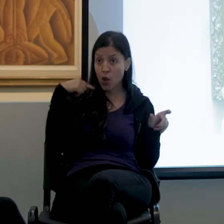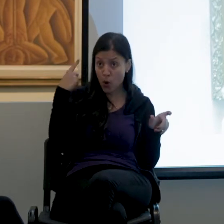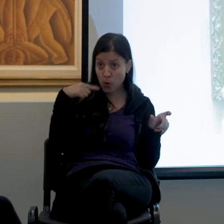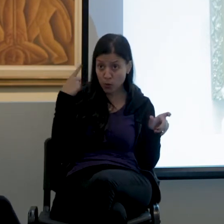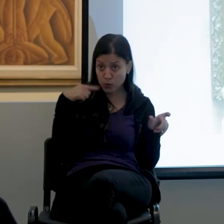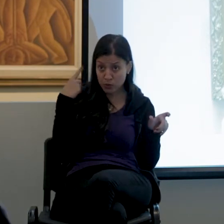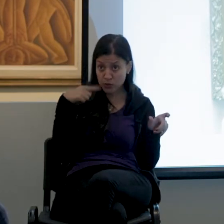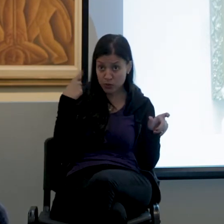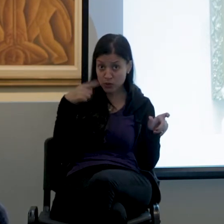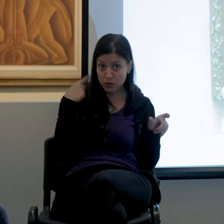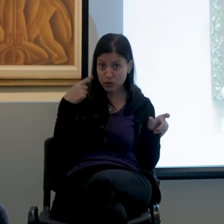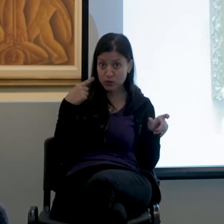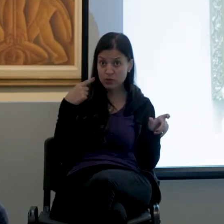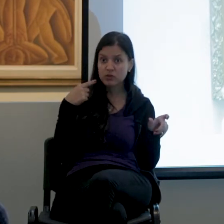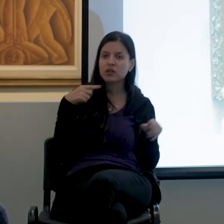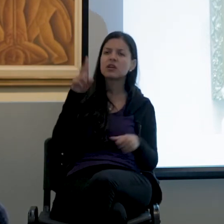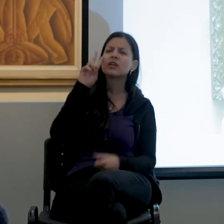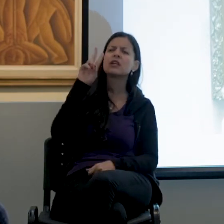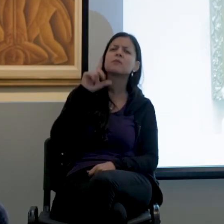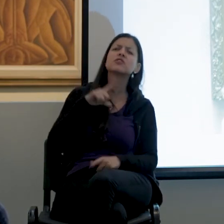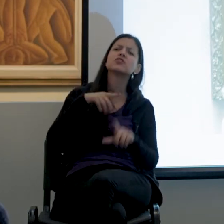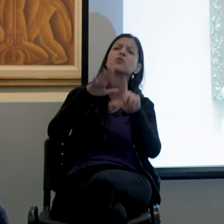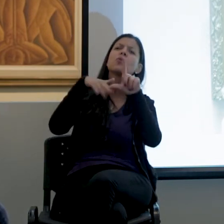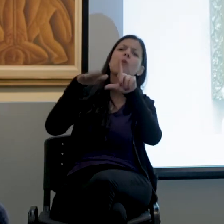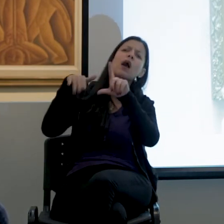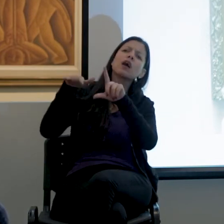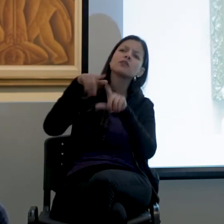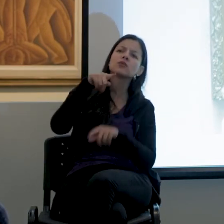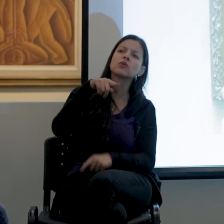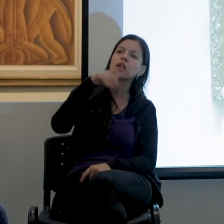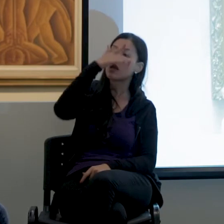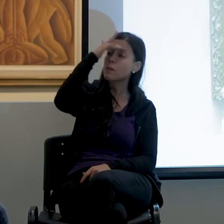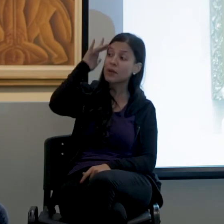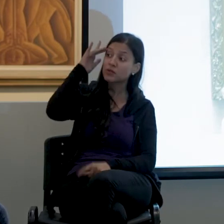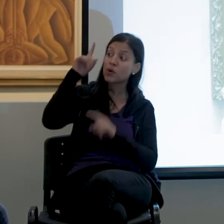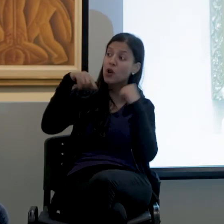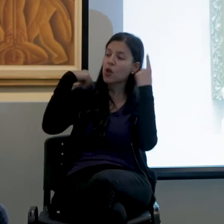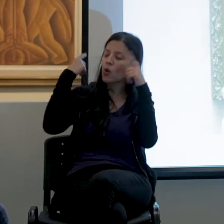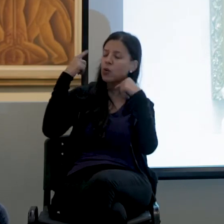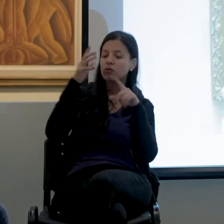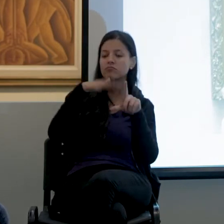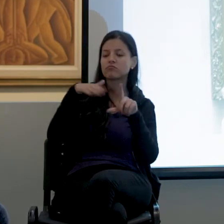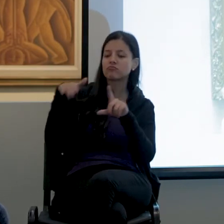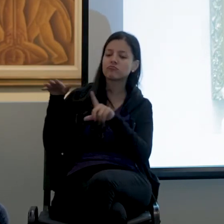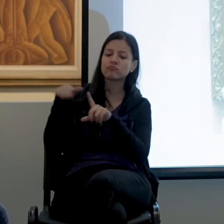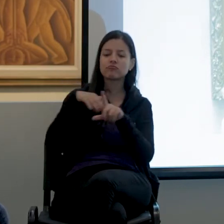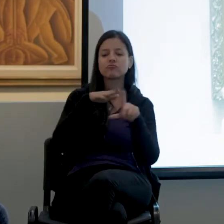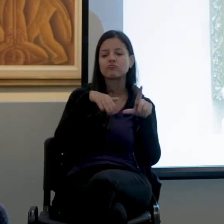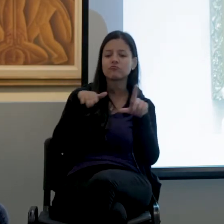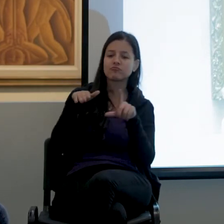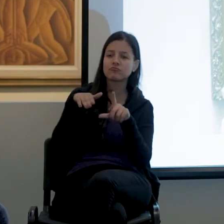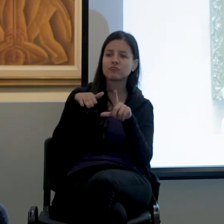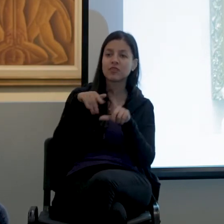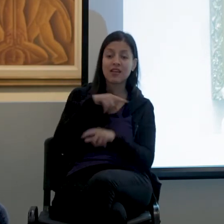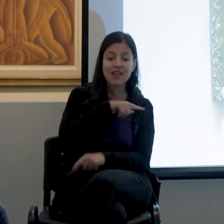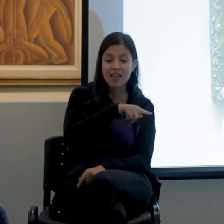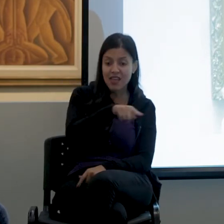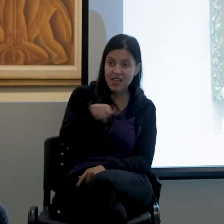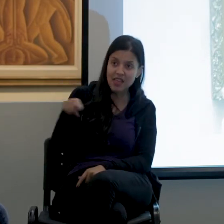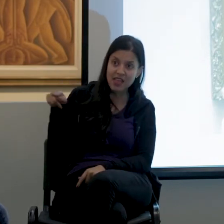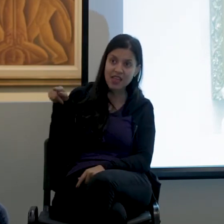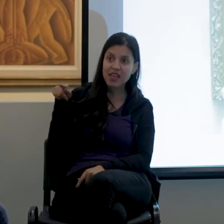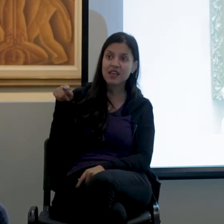né, lembra do quadro do Munch, do sujeito gritando, os enlouquecidos, né, estes